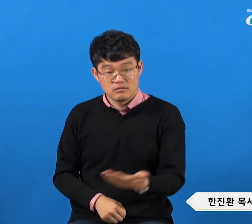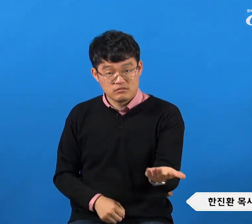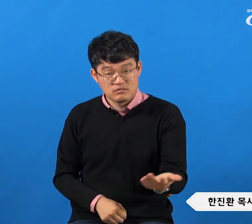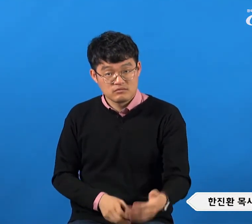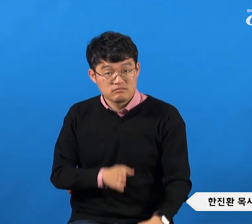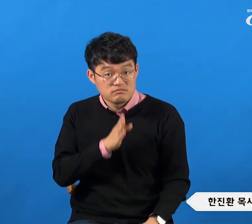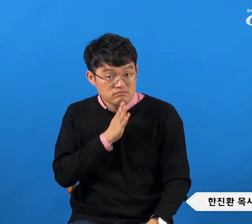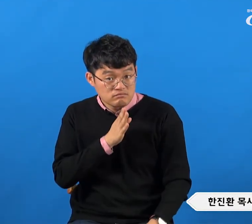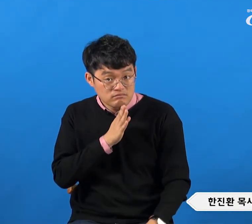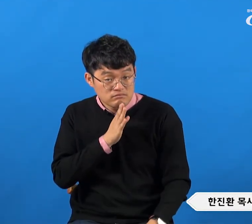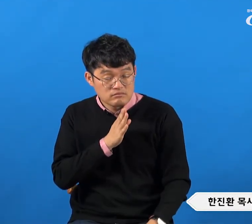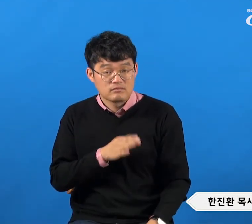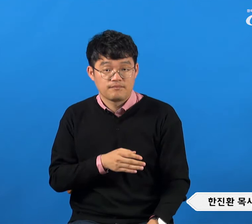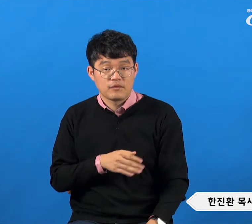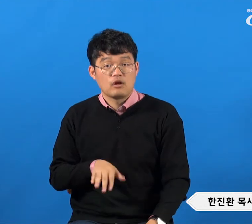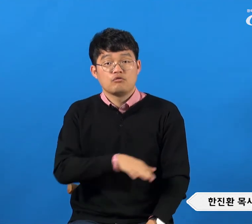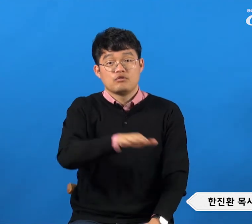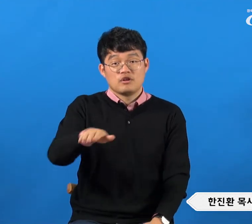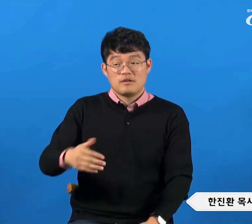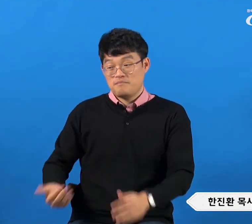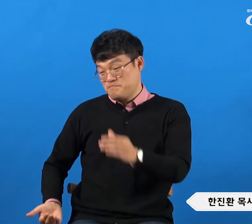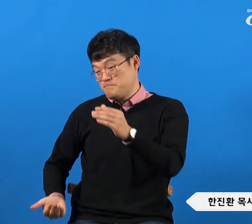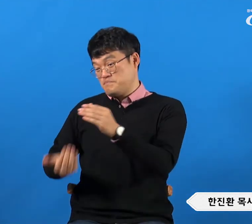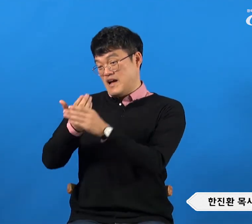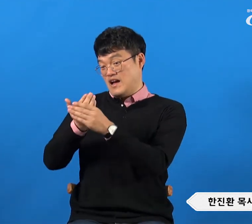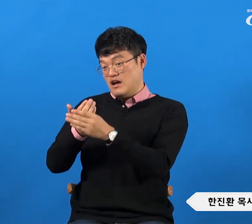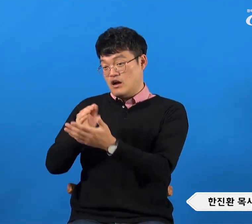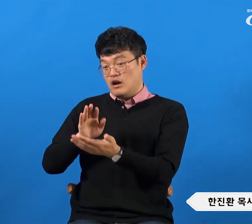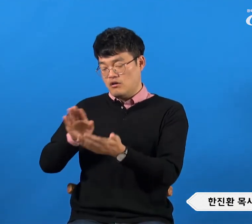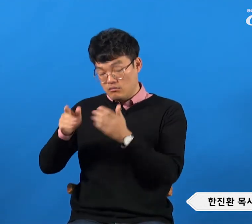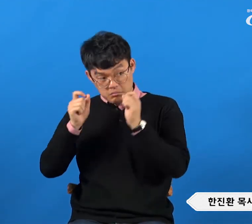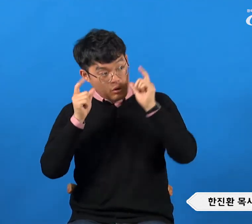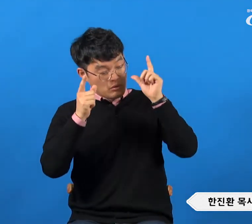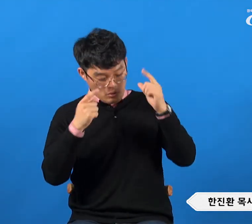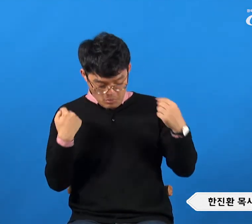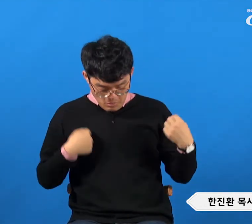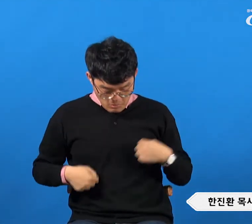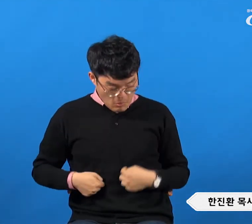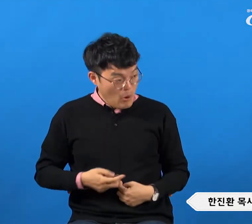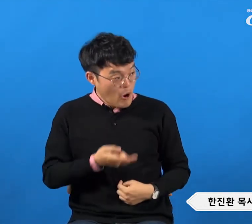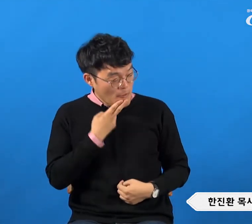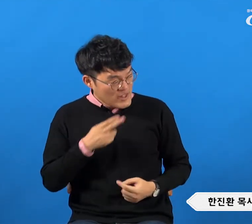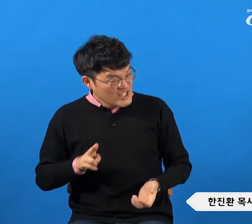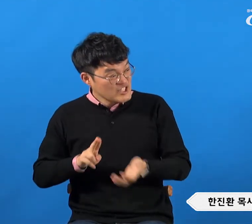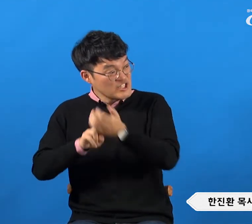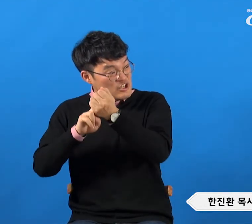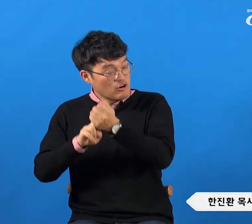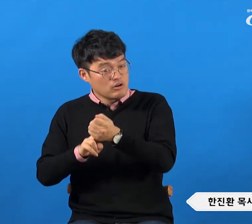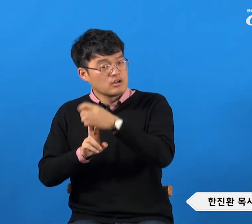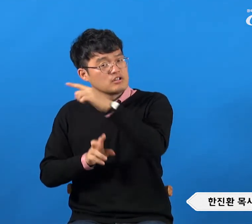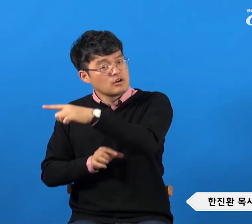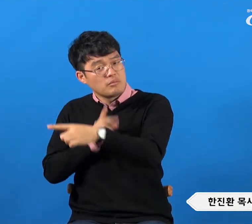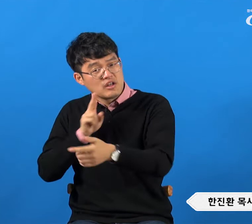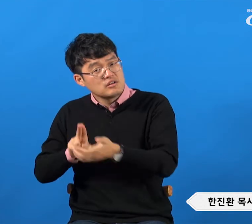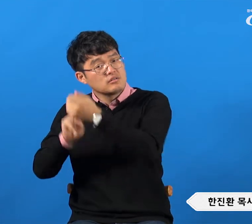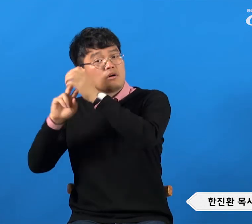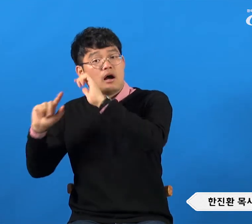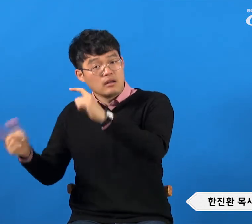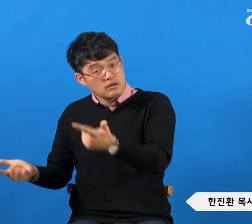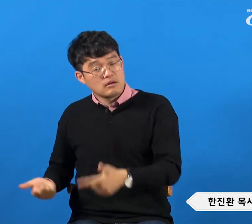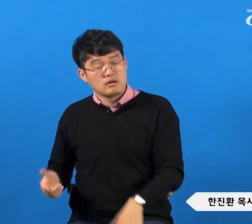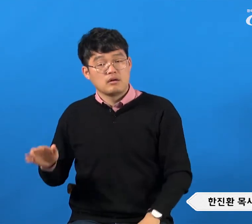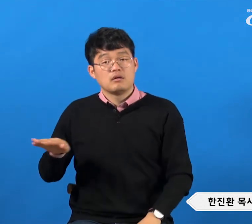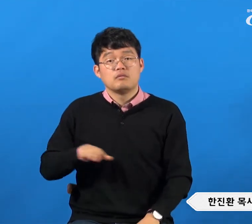맞는 말 아닙니까? 우리는 사고를 당했는데 깨어보니까 하나도 다치지 않은 그것만 기적이라고